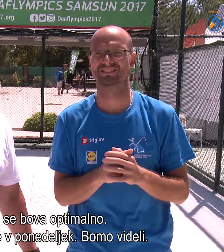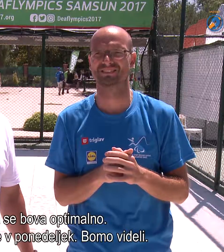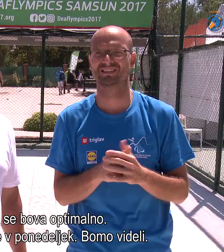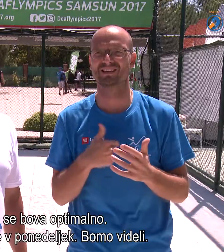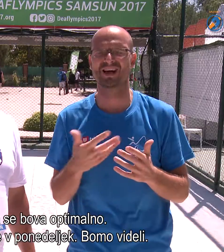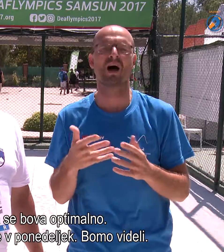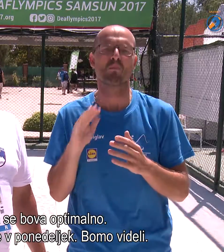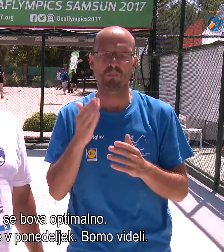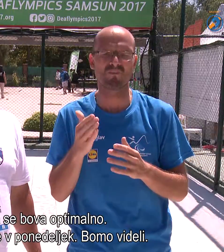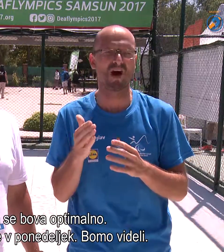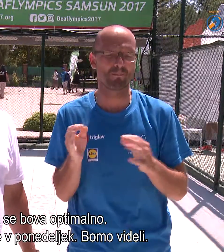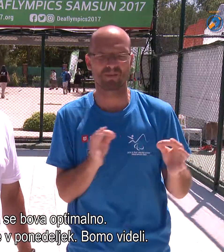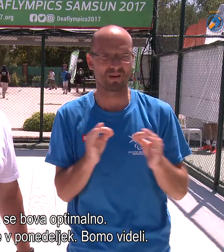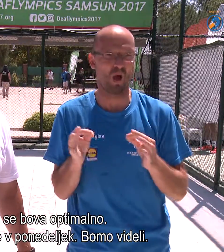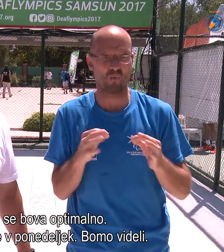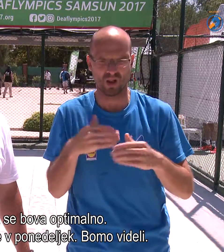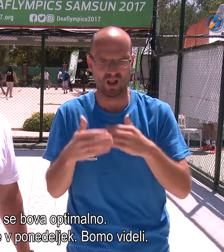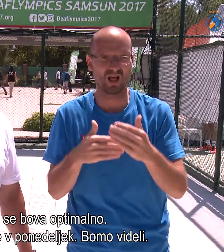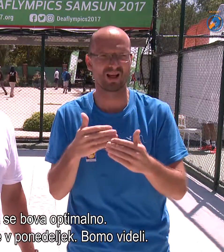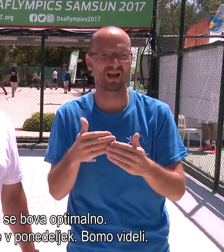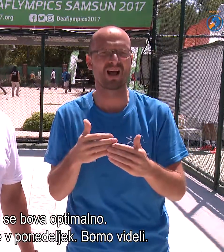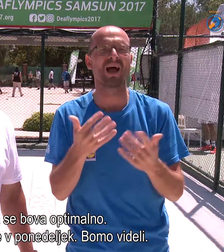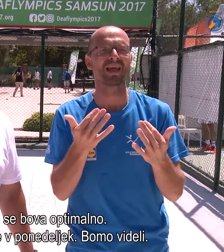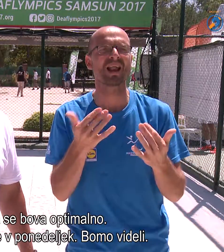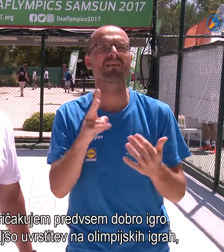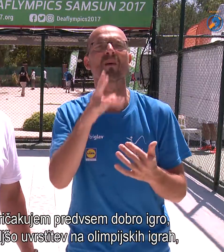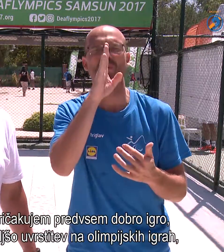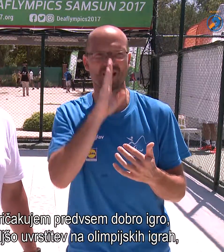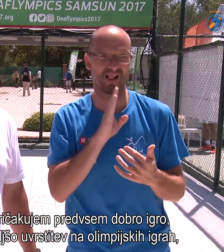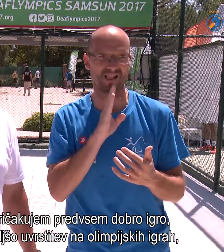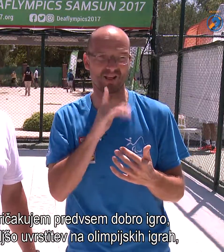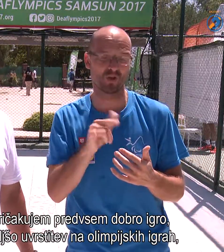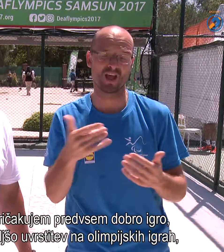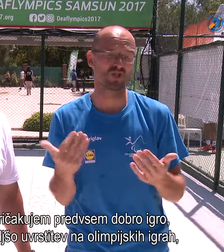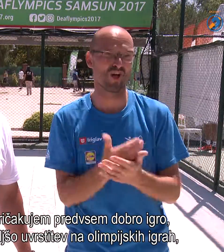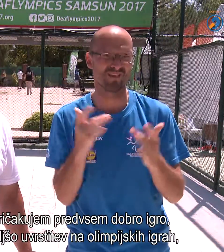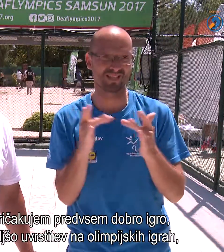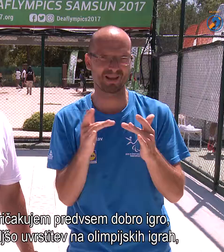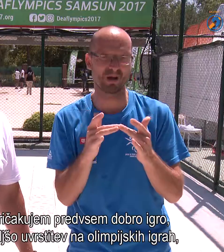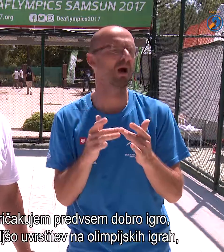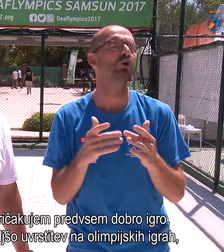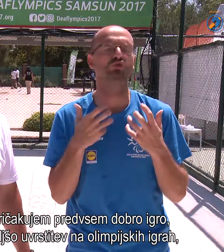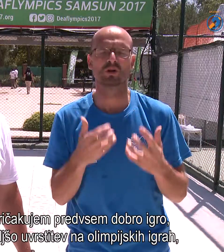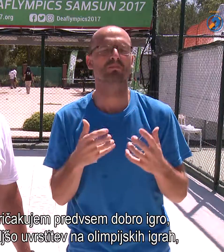Pripravila se bova optimalno, igra se v ponedeljek. Bomo videli, ta nova tekma, pričakujem predvsem dobro igro in